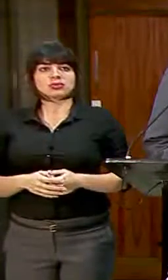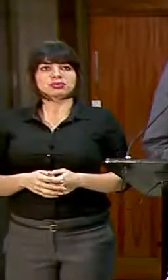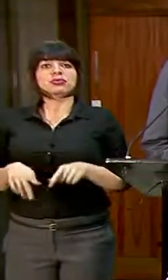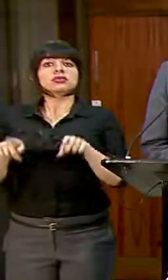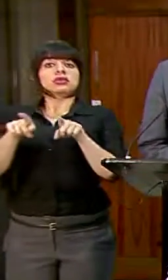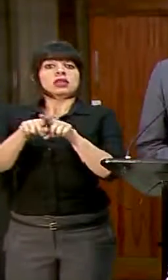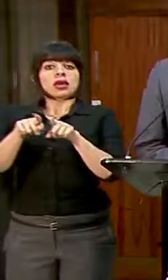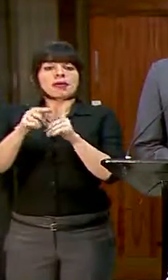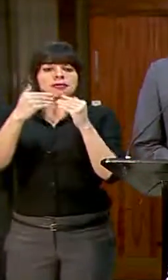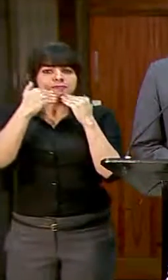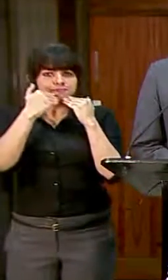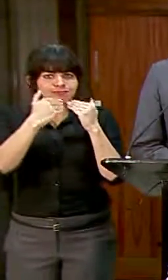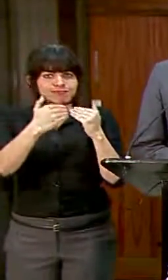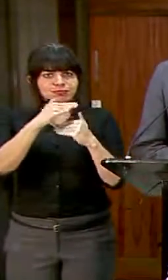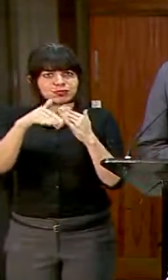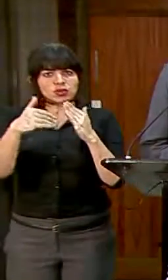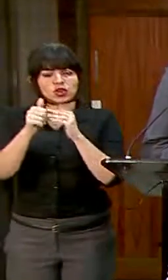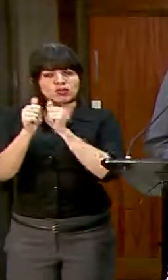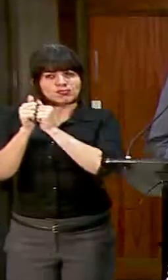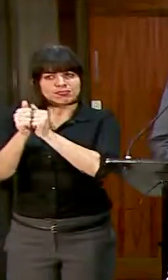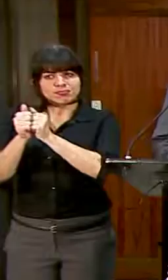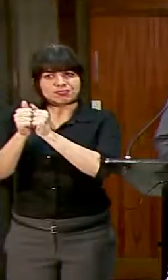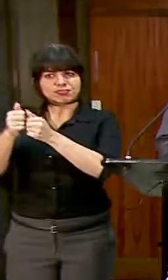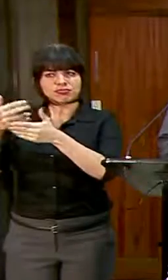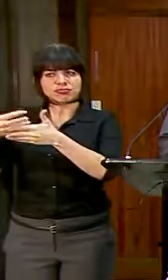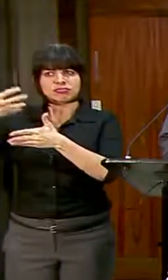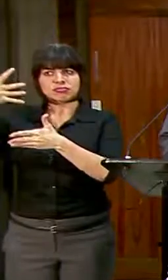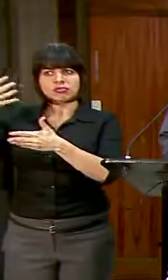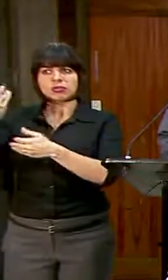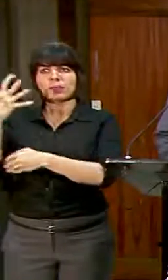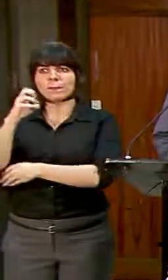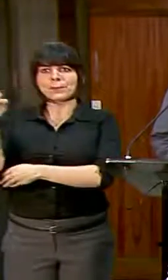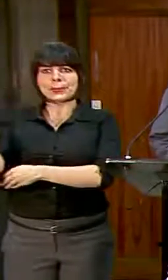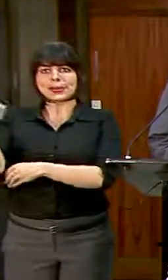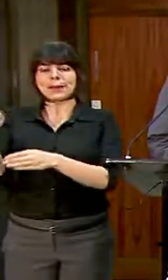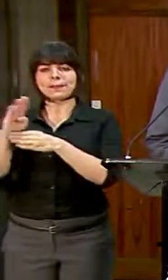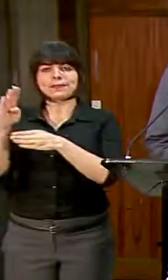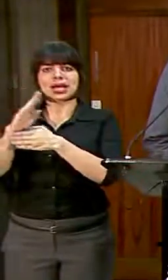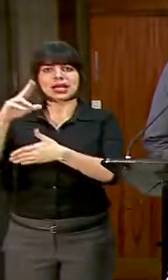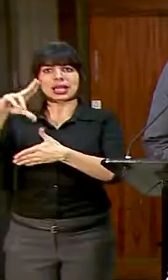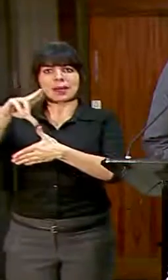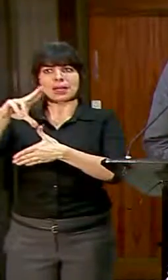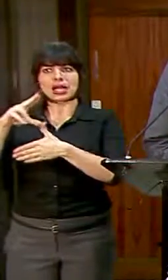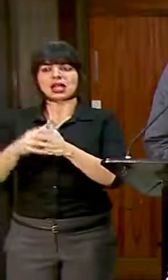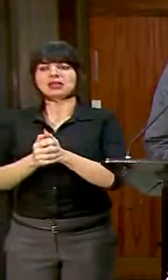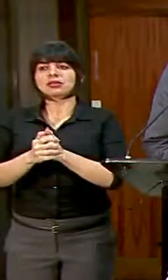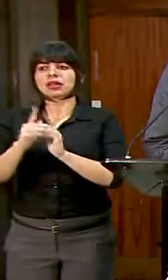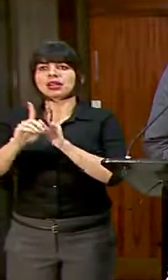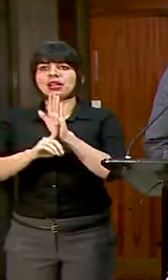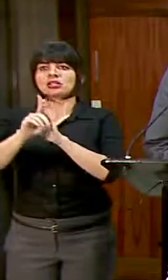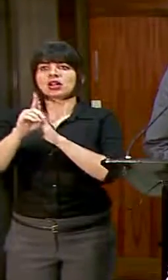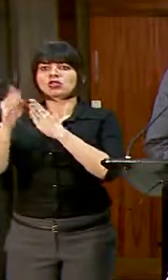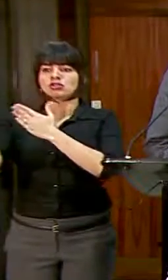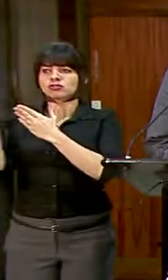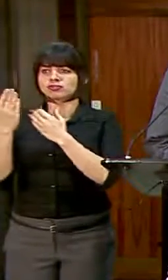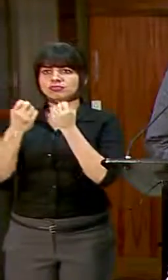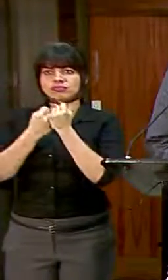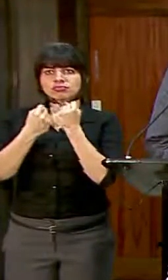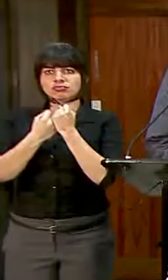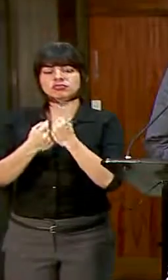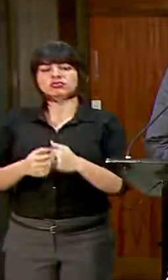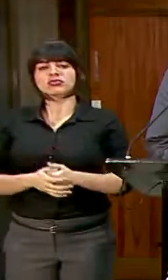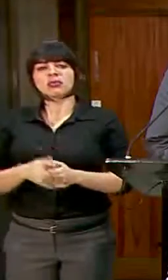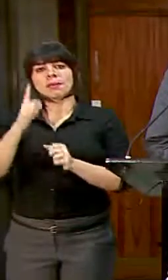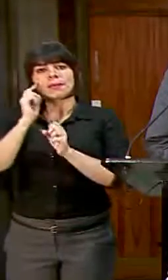y también agradecer todo el acompañamiento que a lo largo ya de muchos meses el Banco Interamericano de Desarrollo nos ha dado en